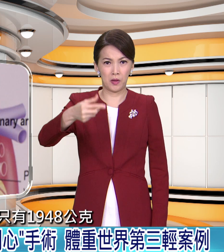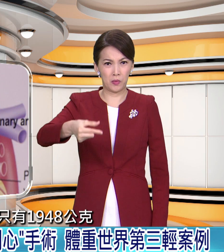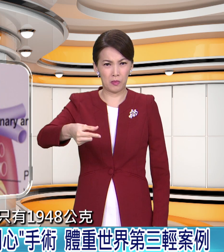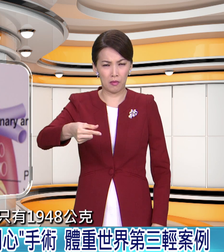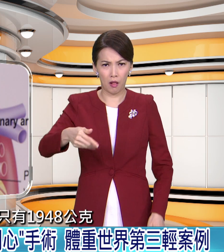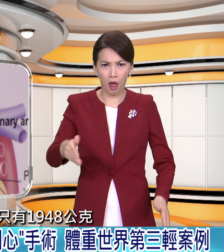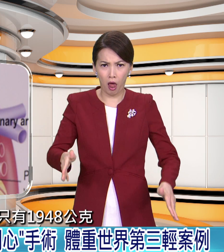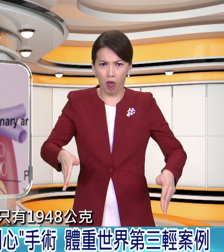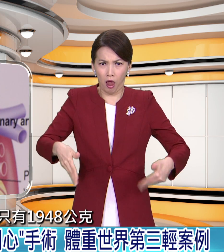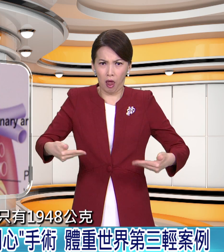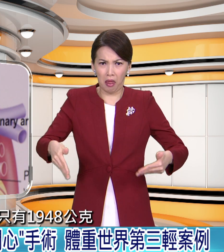体重只有